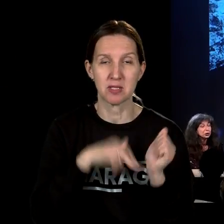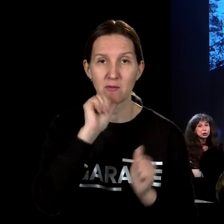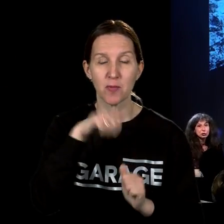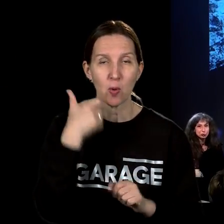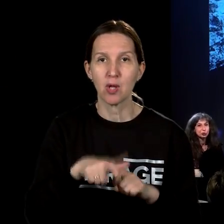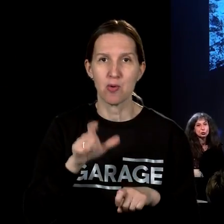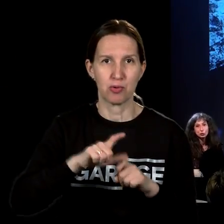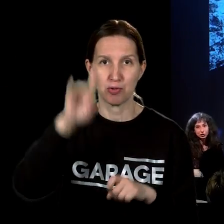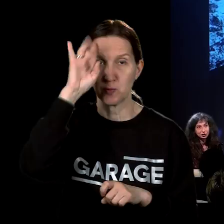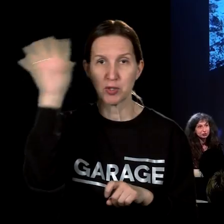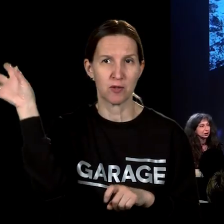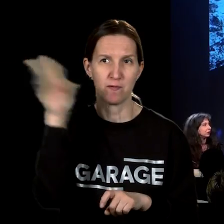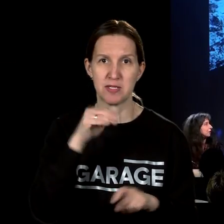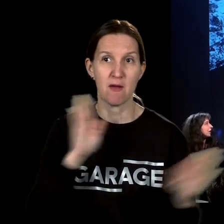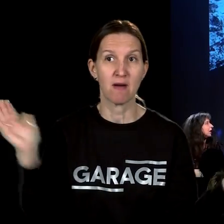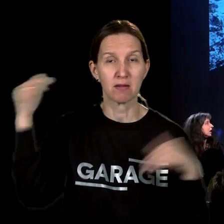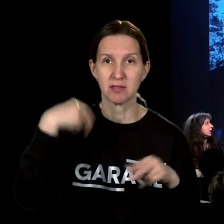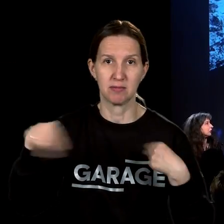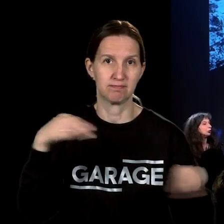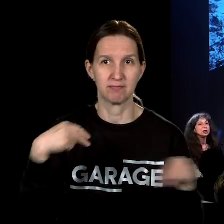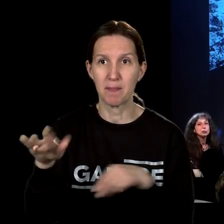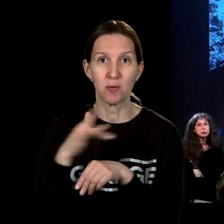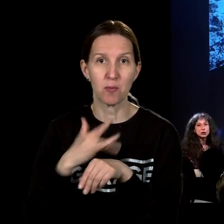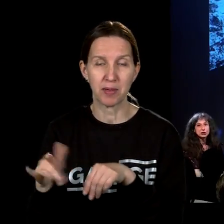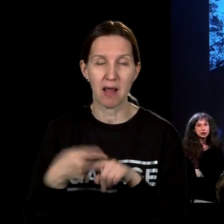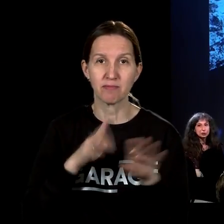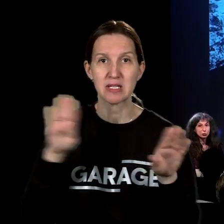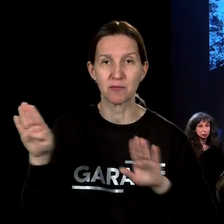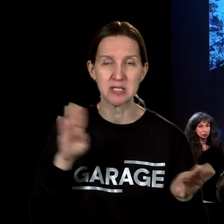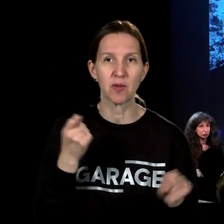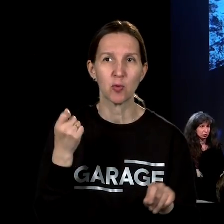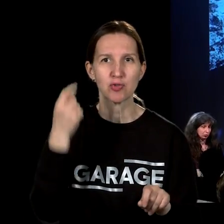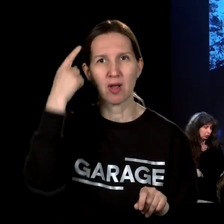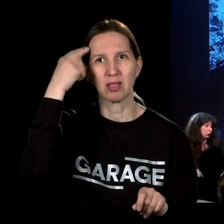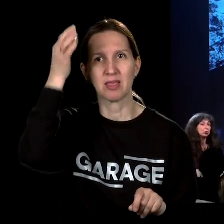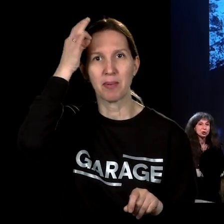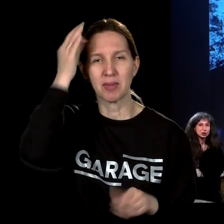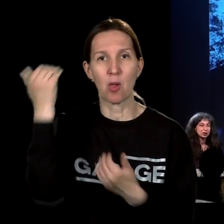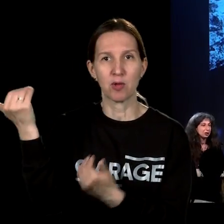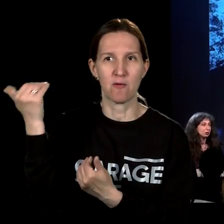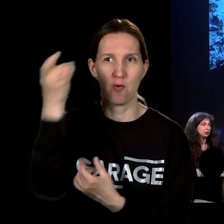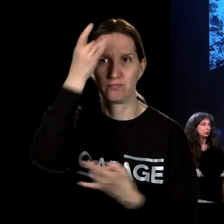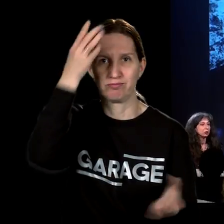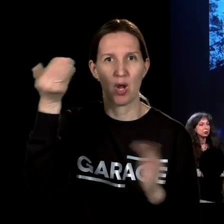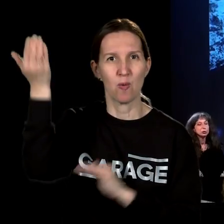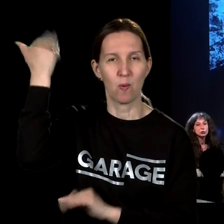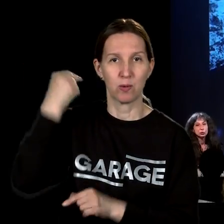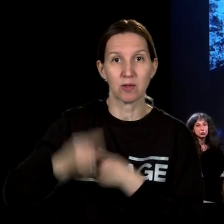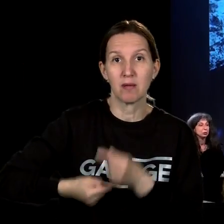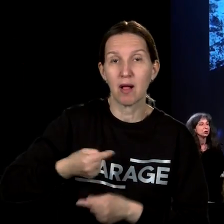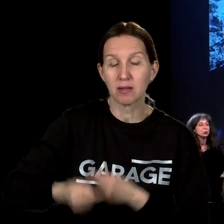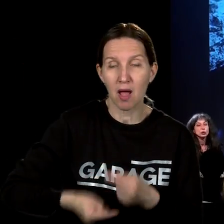очень успешная, у него все раскупили с этой выставки, все-таки напоминала о его культурных корнях, и там была